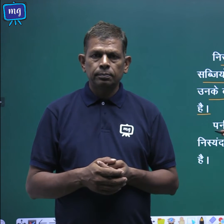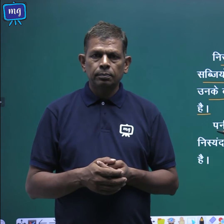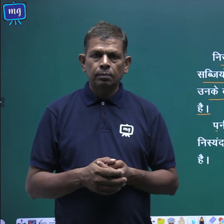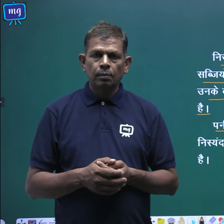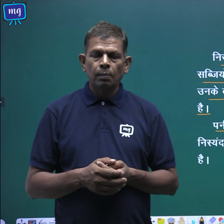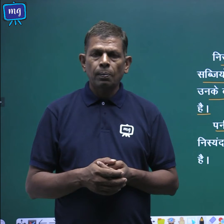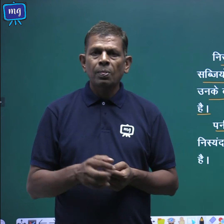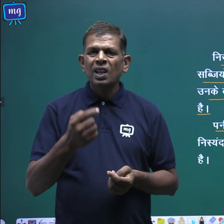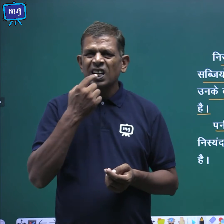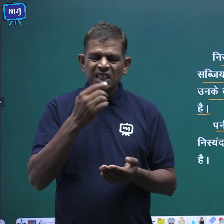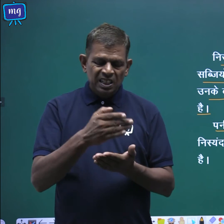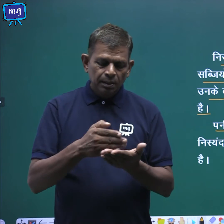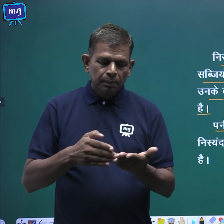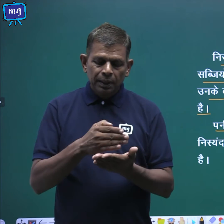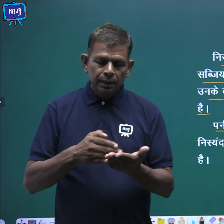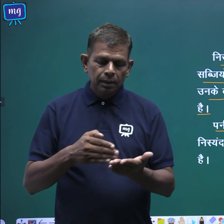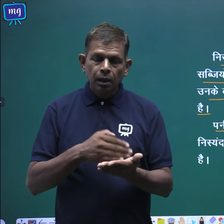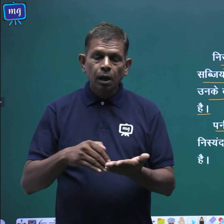पनीर बनाने के लिए